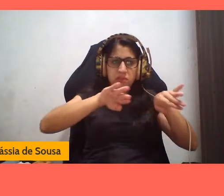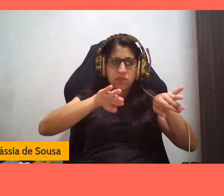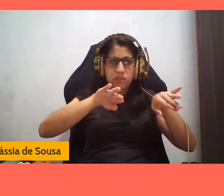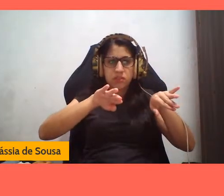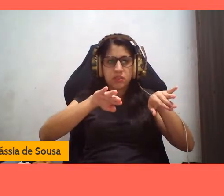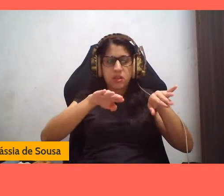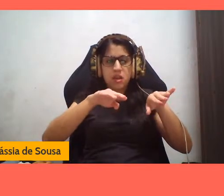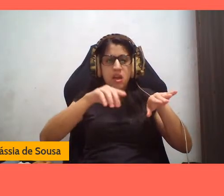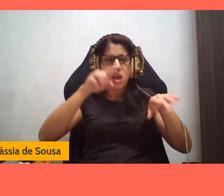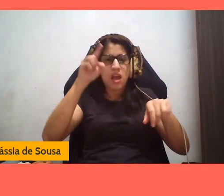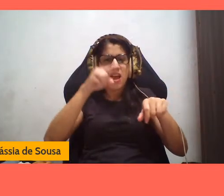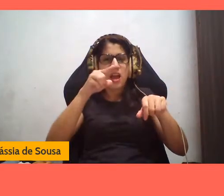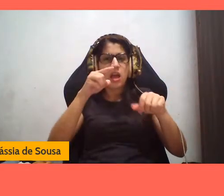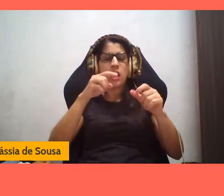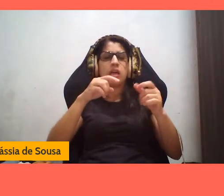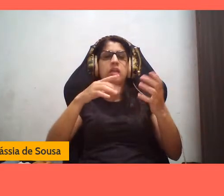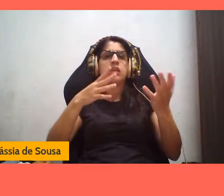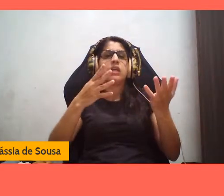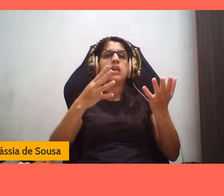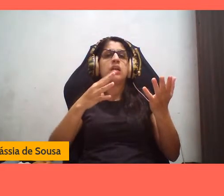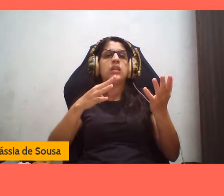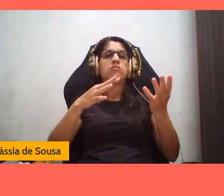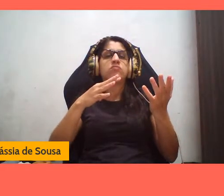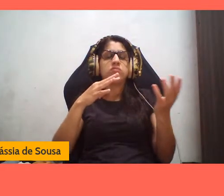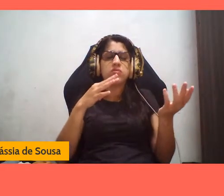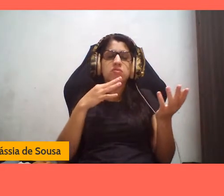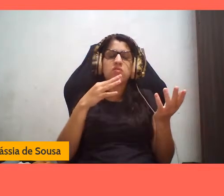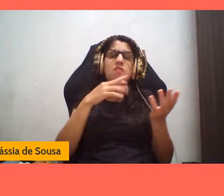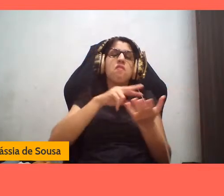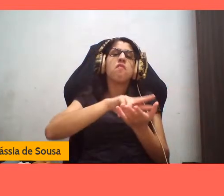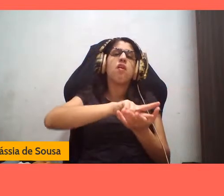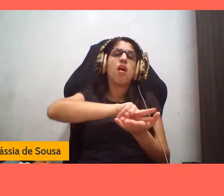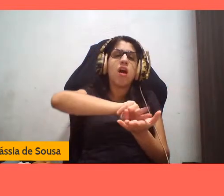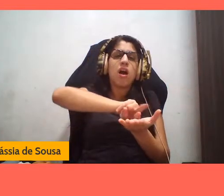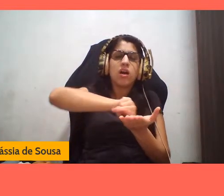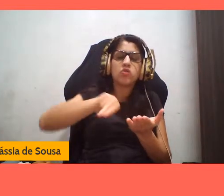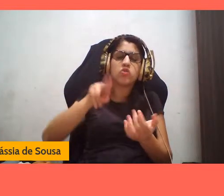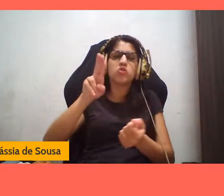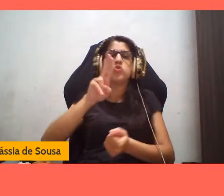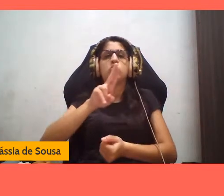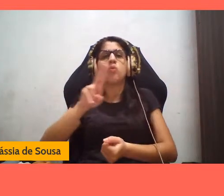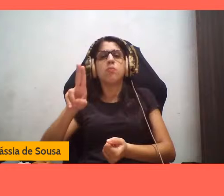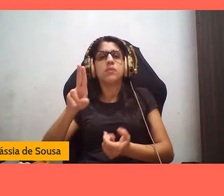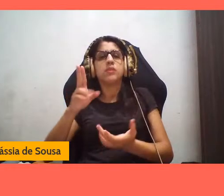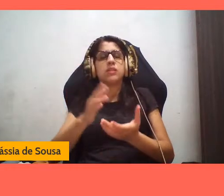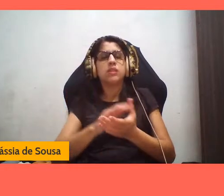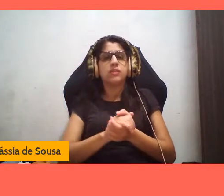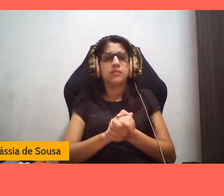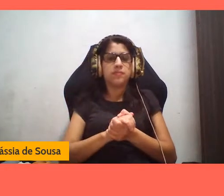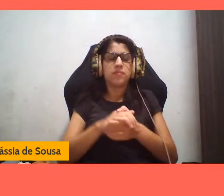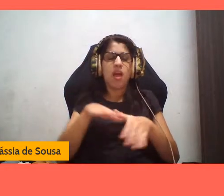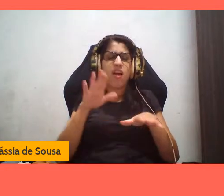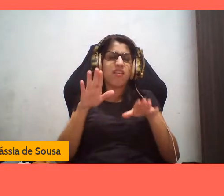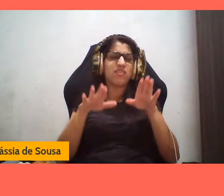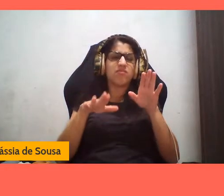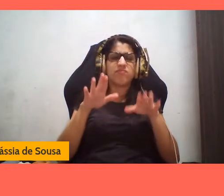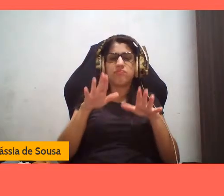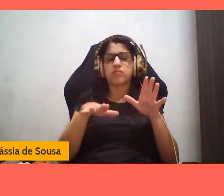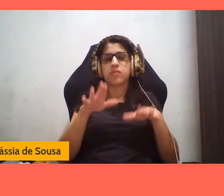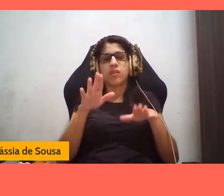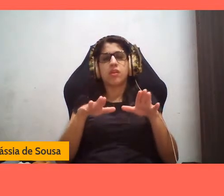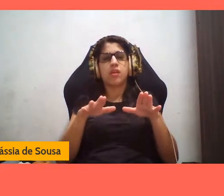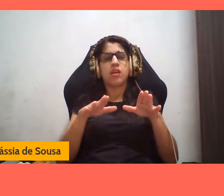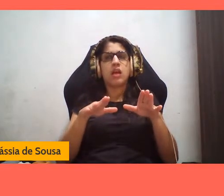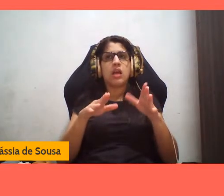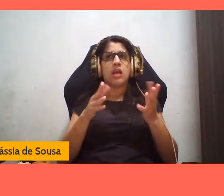é conhecida por vários nomes. Talvez, né, em termos mais amplos, a gente pode